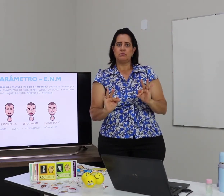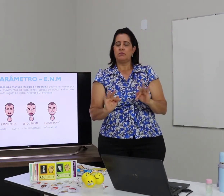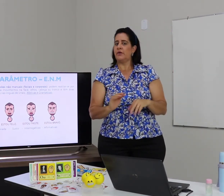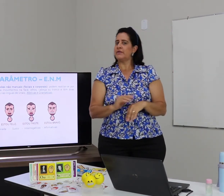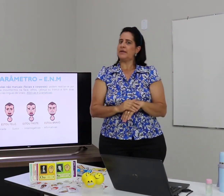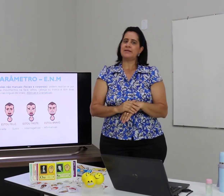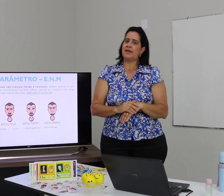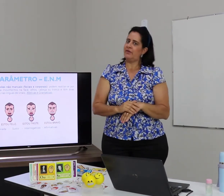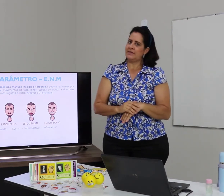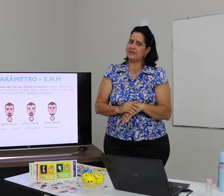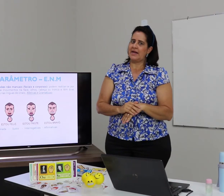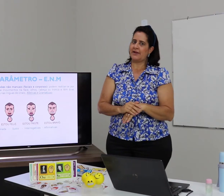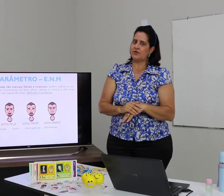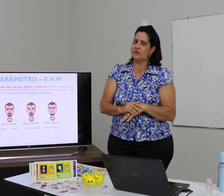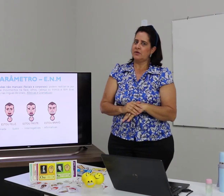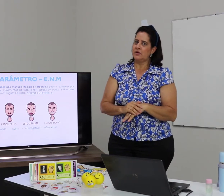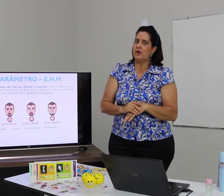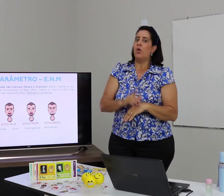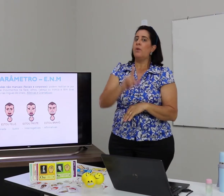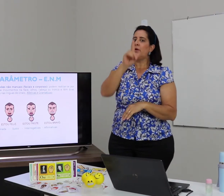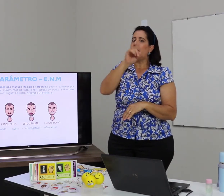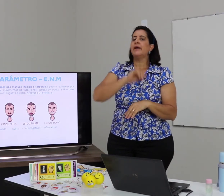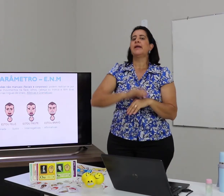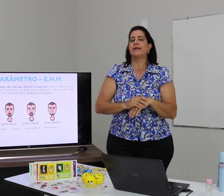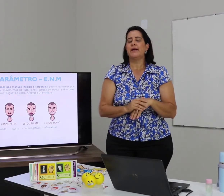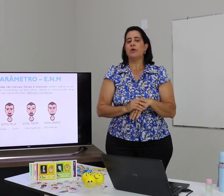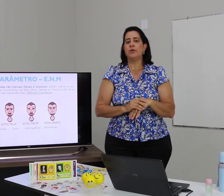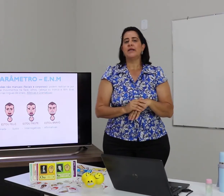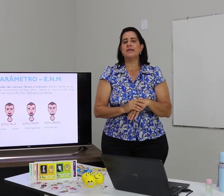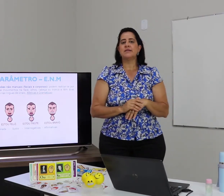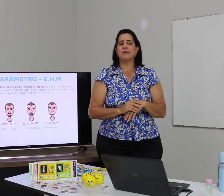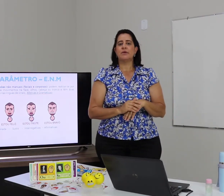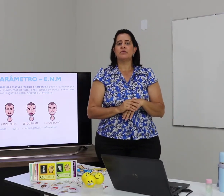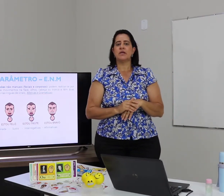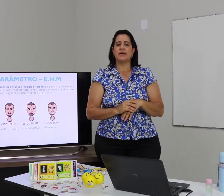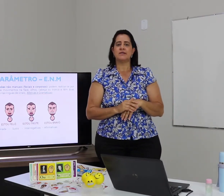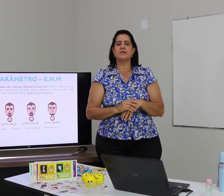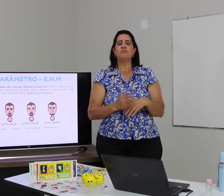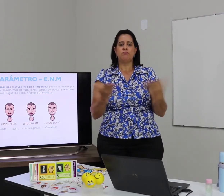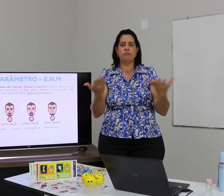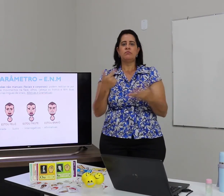não expressei felicidade. Ou pior ainda, eu poderia dizer para vocês,